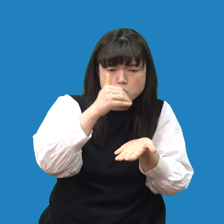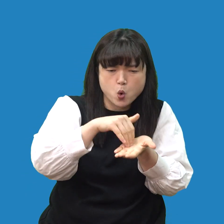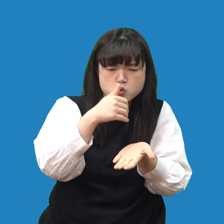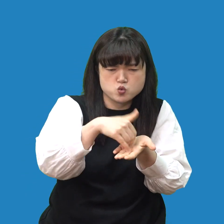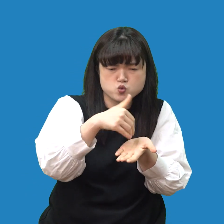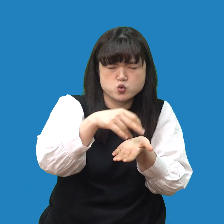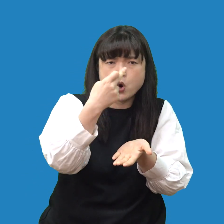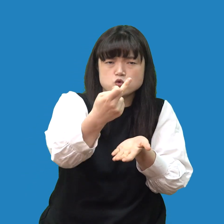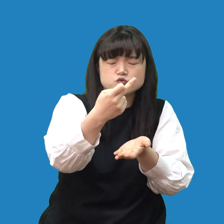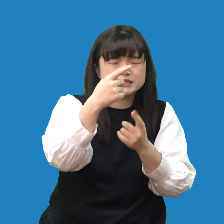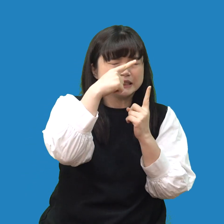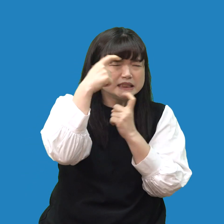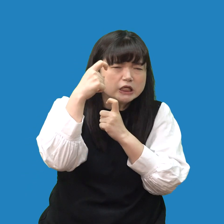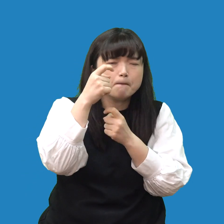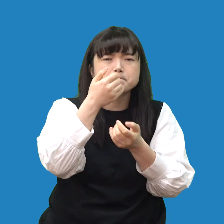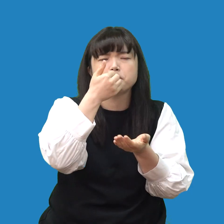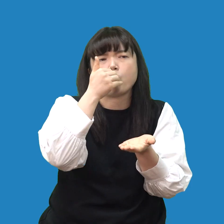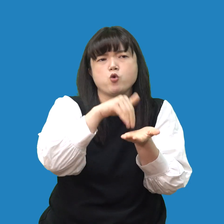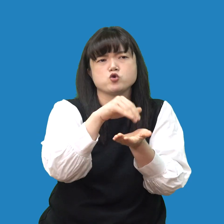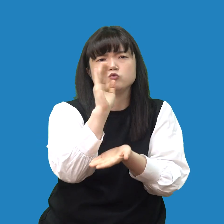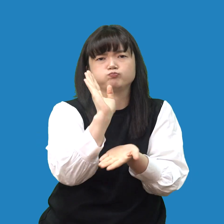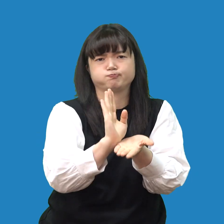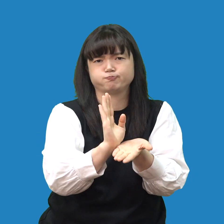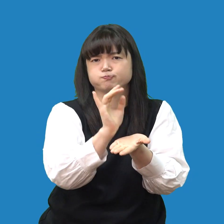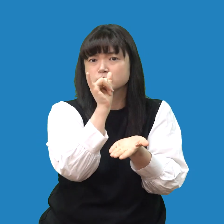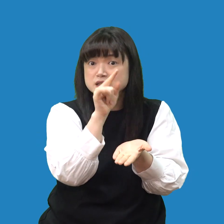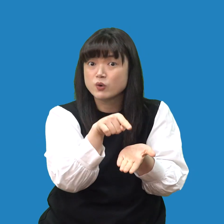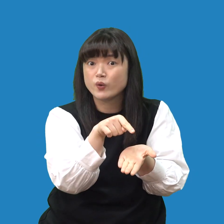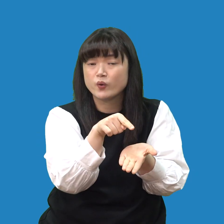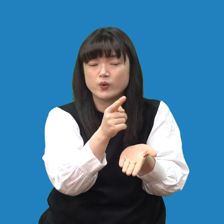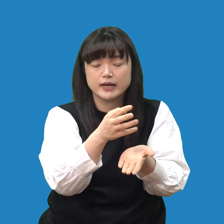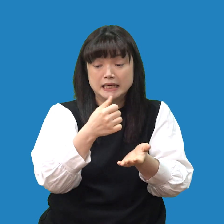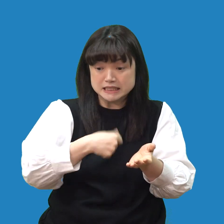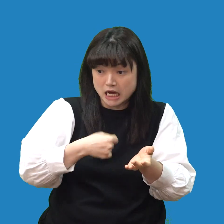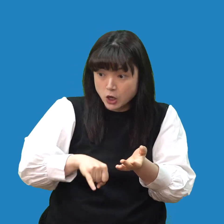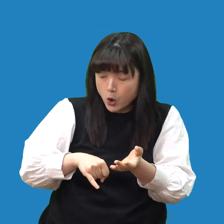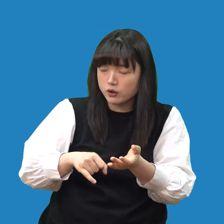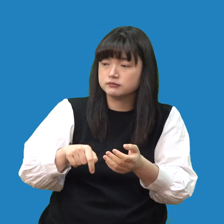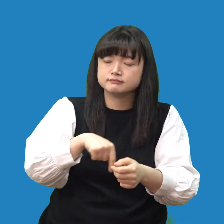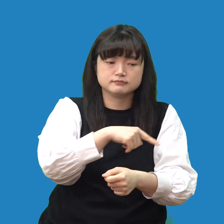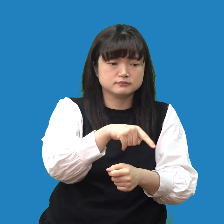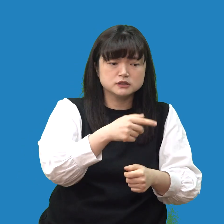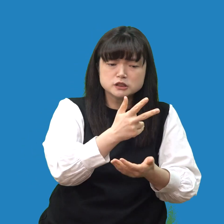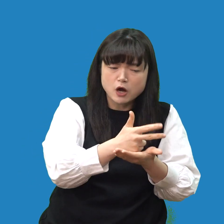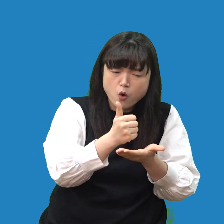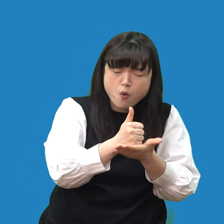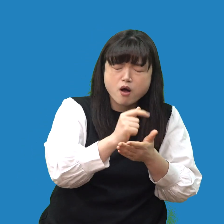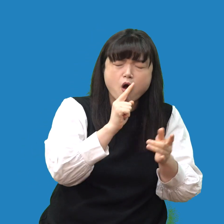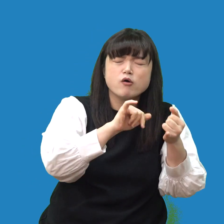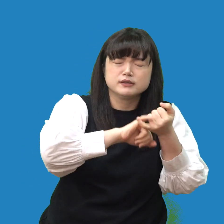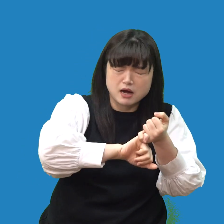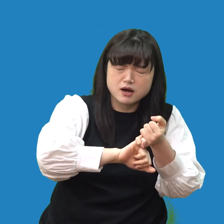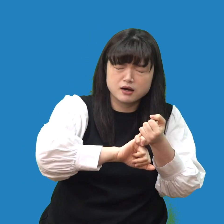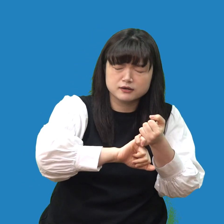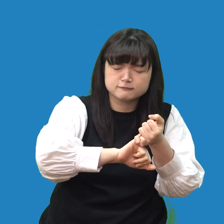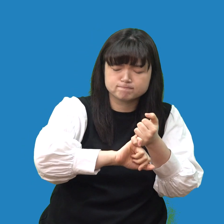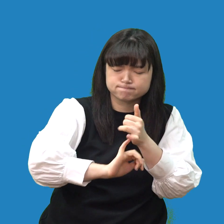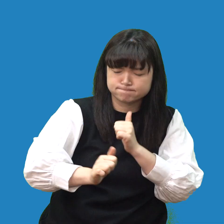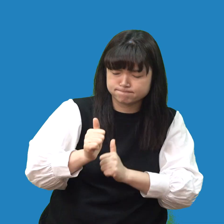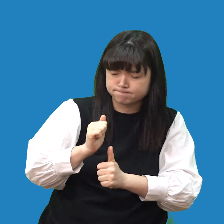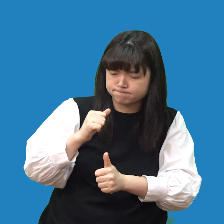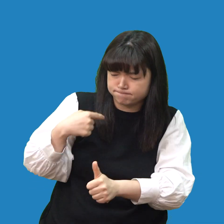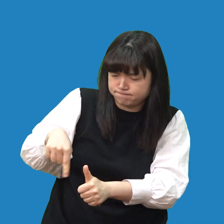12돌이라는 그 기념비가 세워져 있는데 바로 자녀 세대에게 이 여호와의 언약을